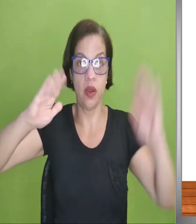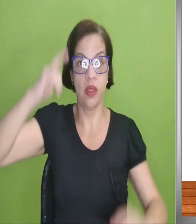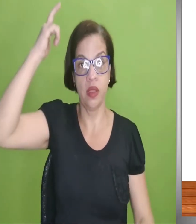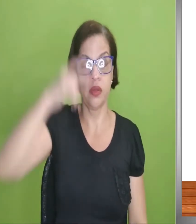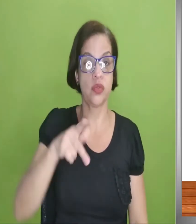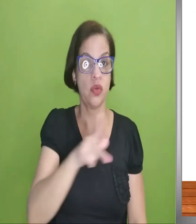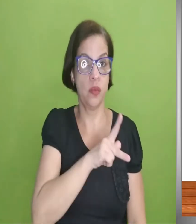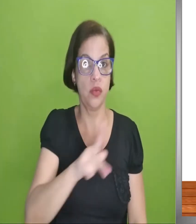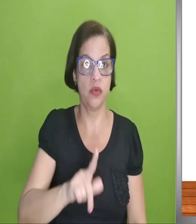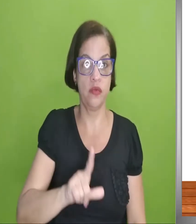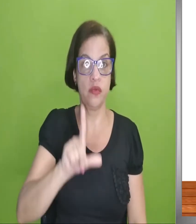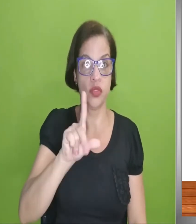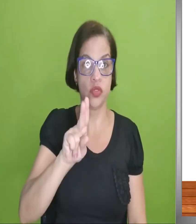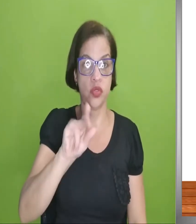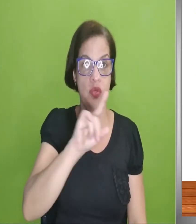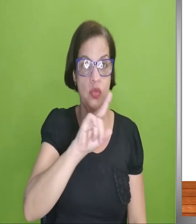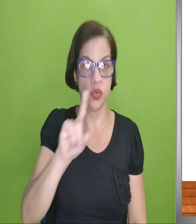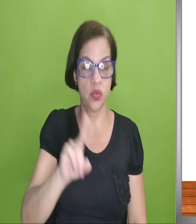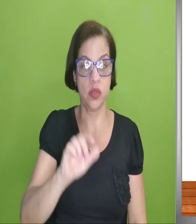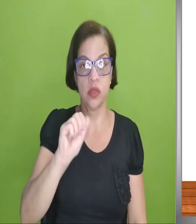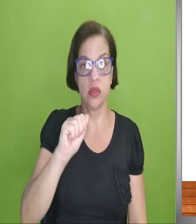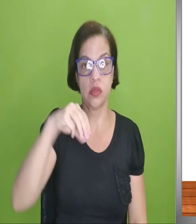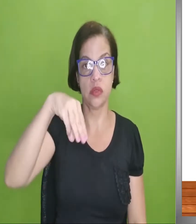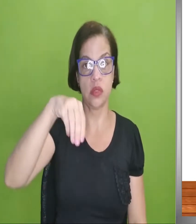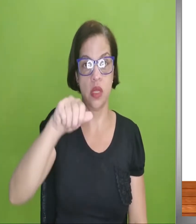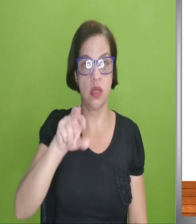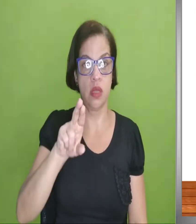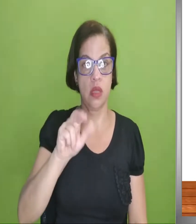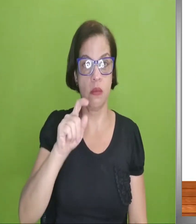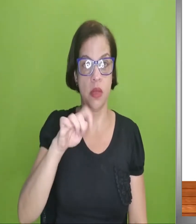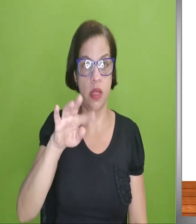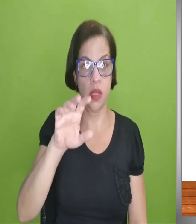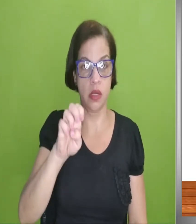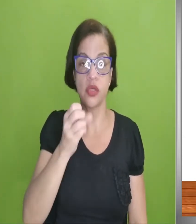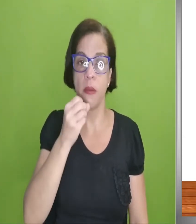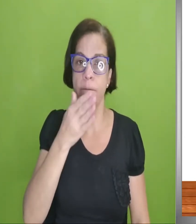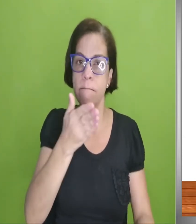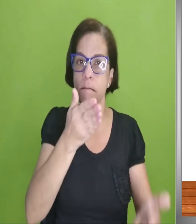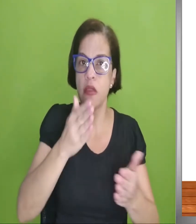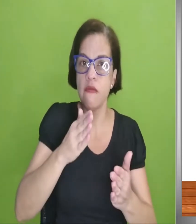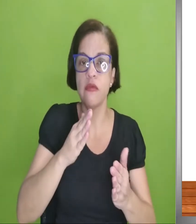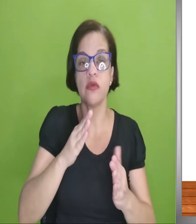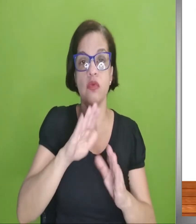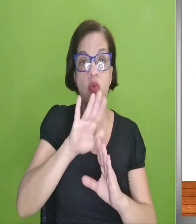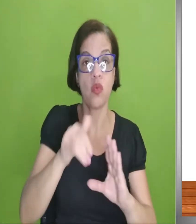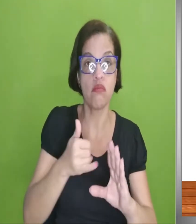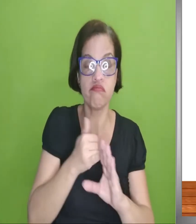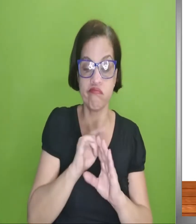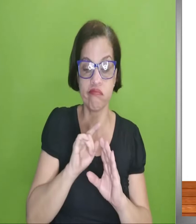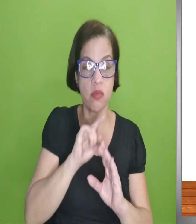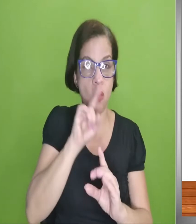Olá, eu sou o professor Luiz Amarante. Sejam bem-vindos. Este canal tem como objetivo fornecer